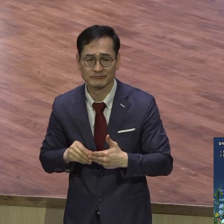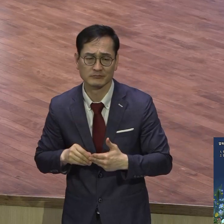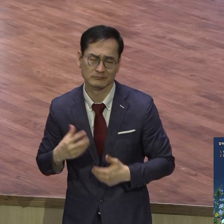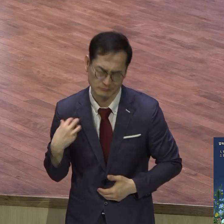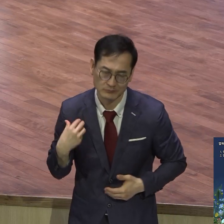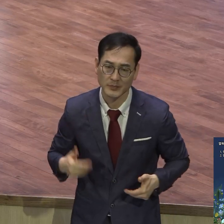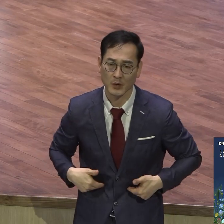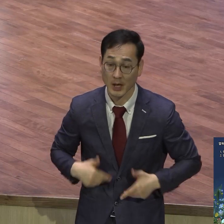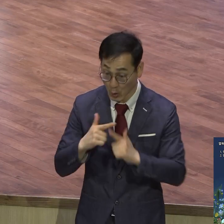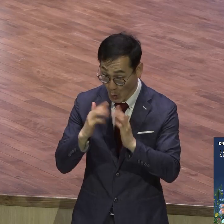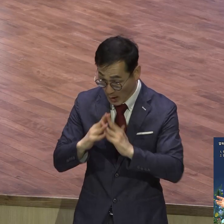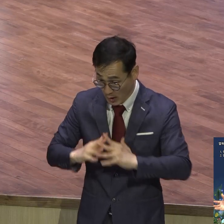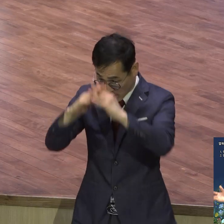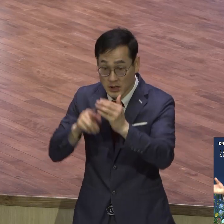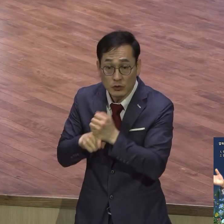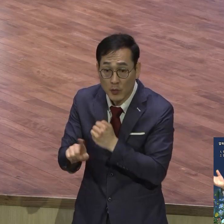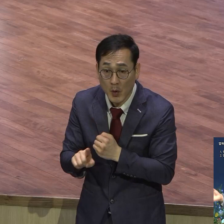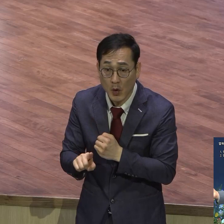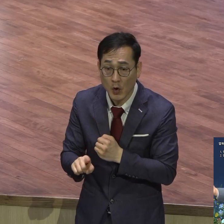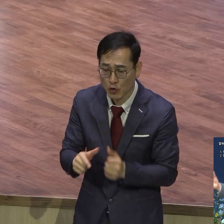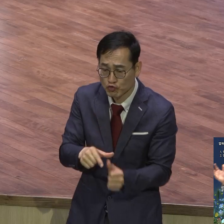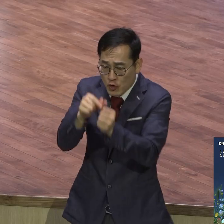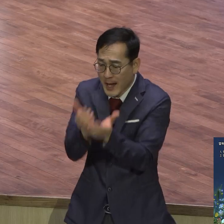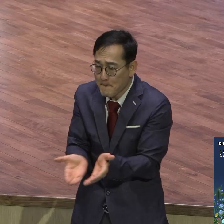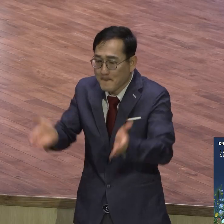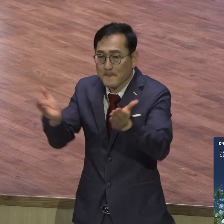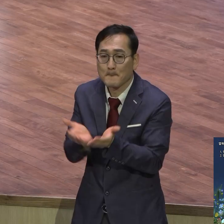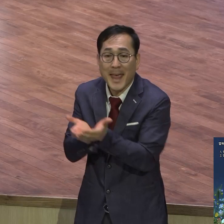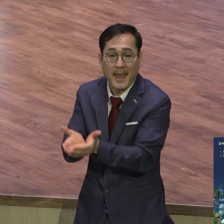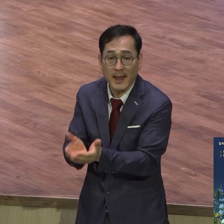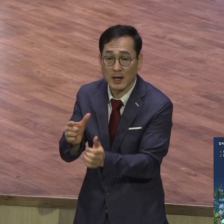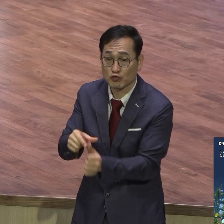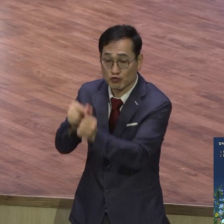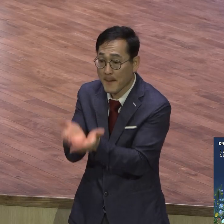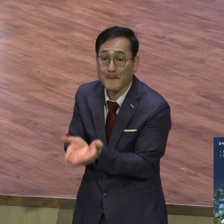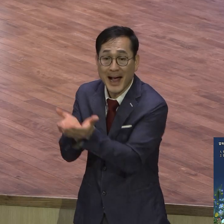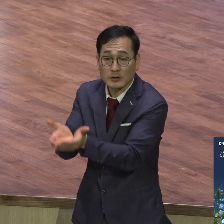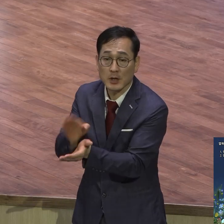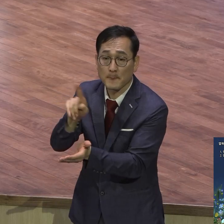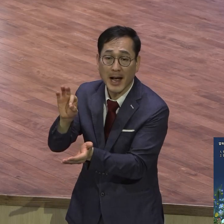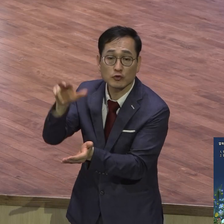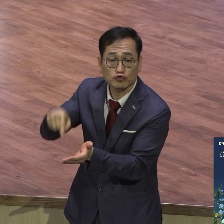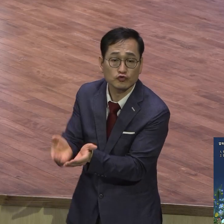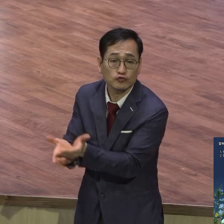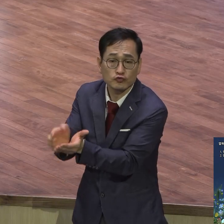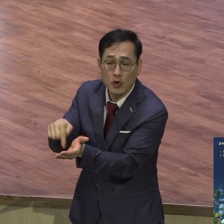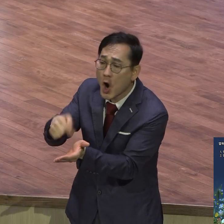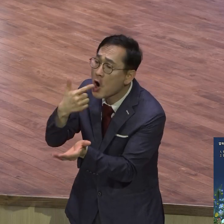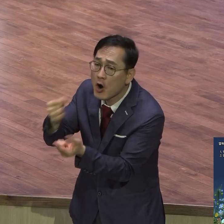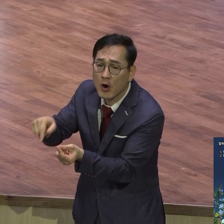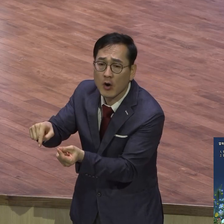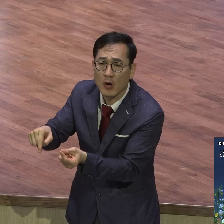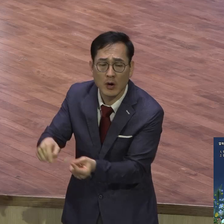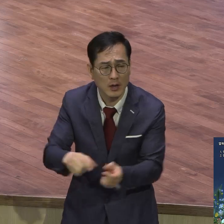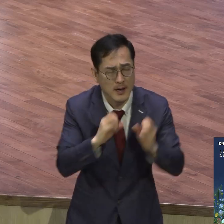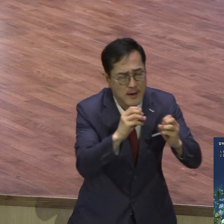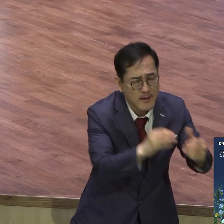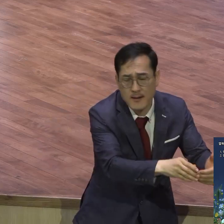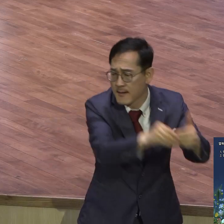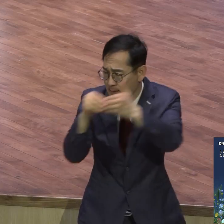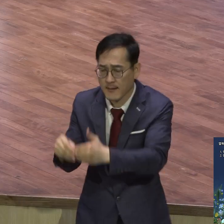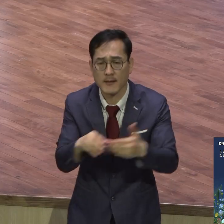교회는 왜 힘들게 짓습니까 구원의 방주를 크게 해서 많은 영혼을 구원 받게 하기 위해서 이 정도가 아니고 우리는 고 오알드 오알드